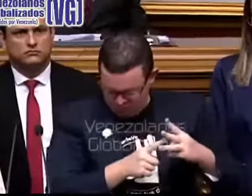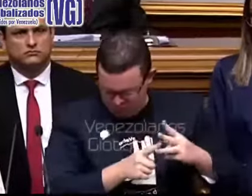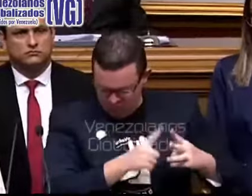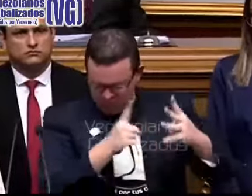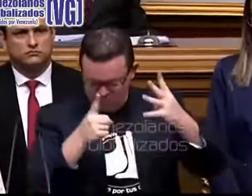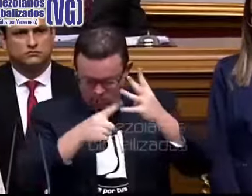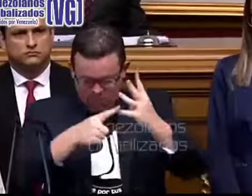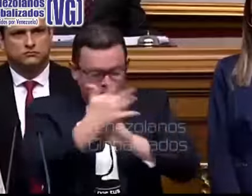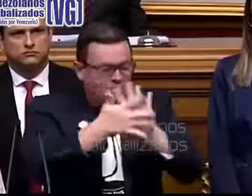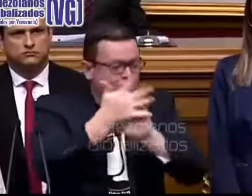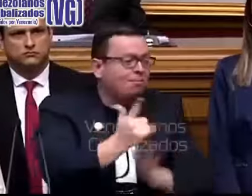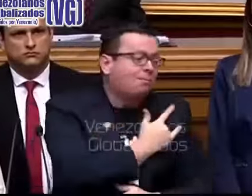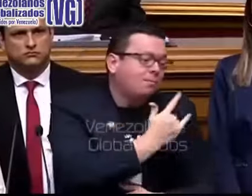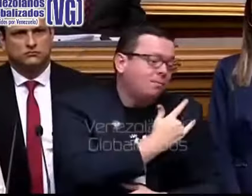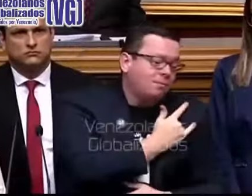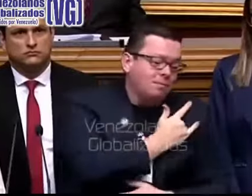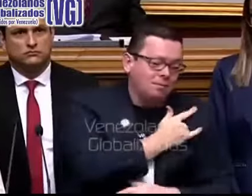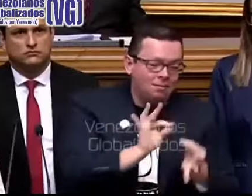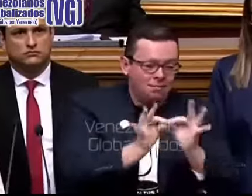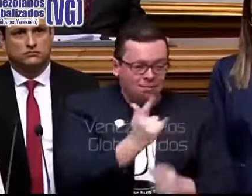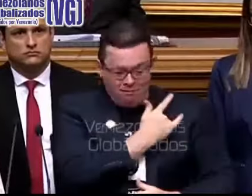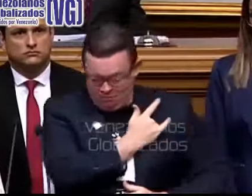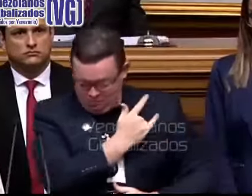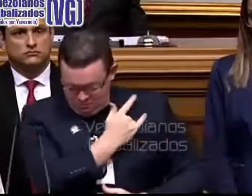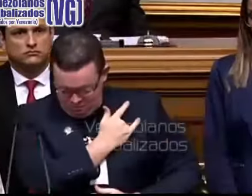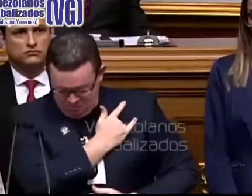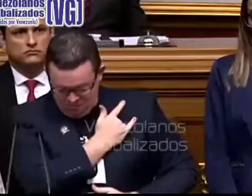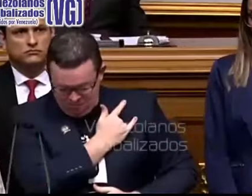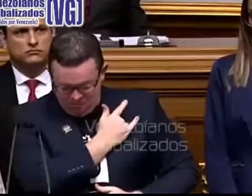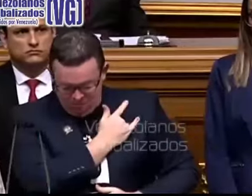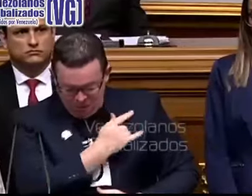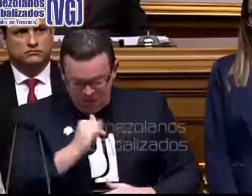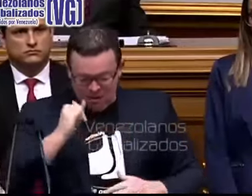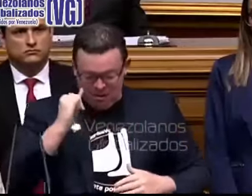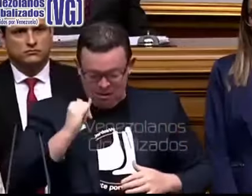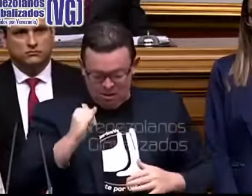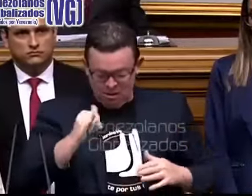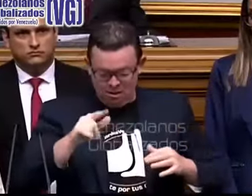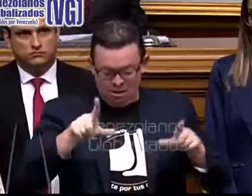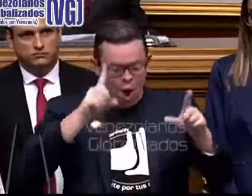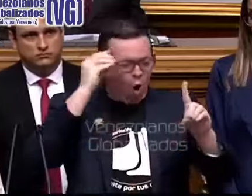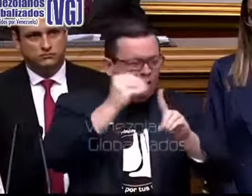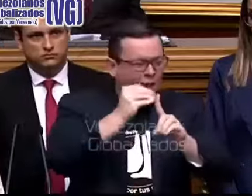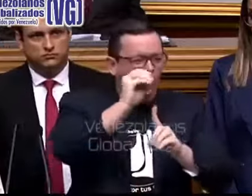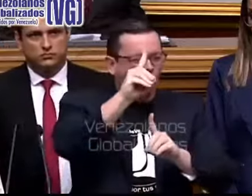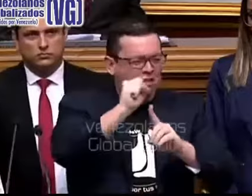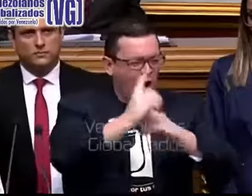también los bomberos, sepan suministrar la atención a las personas con discapacidad. Que se abran espacios en las